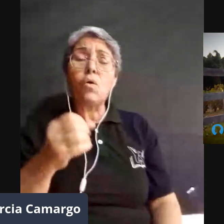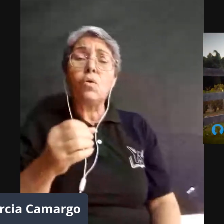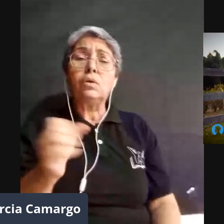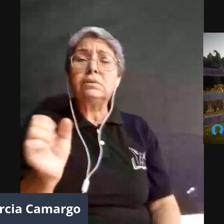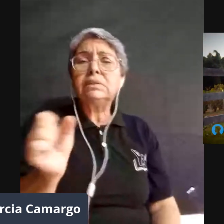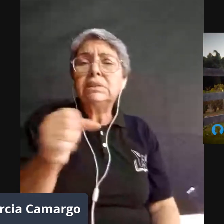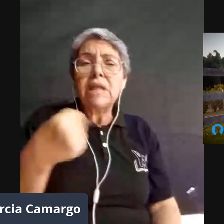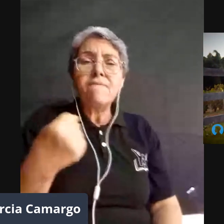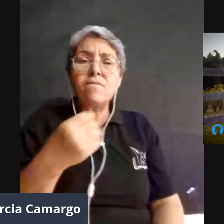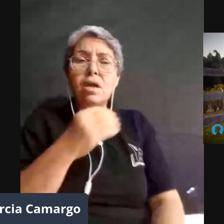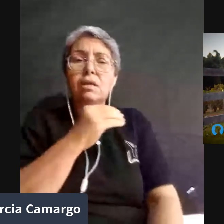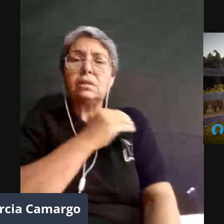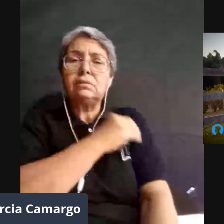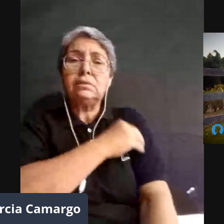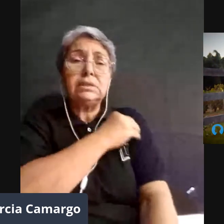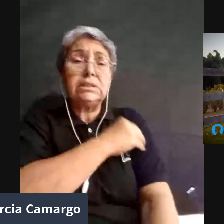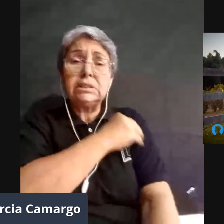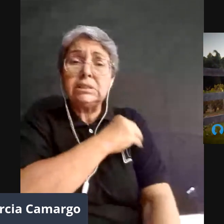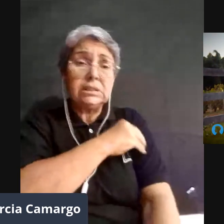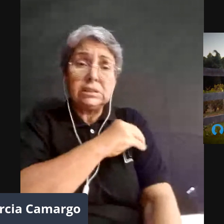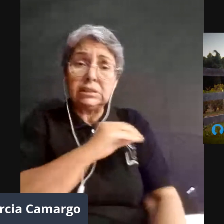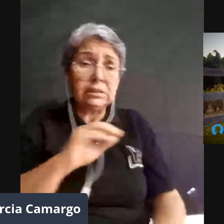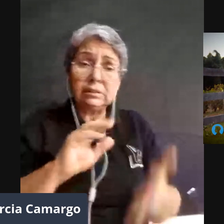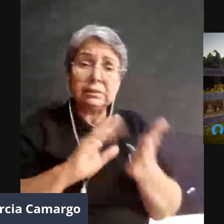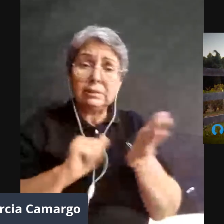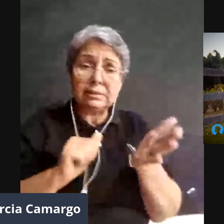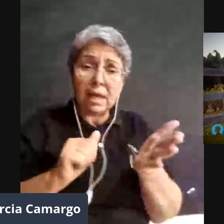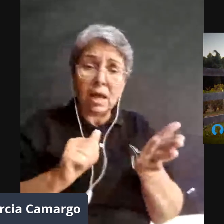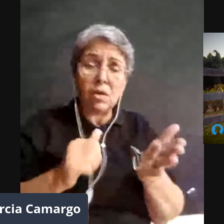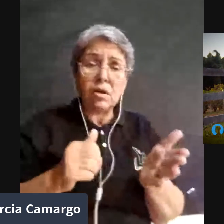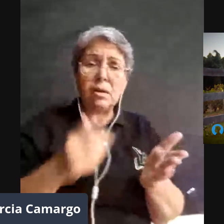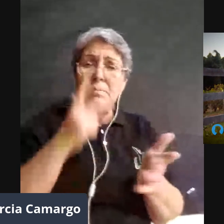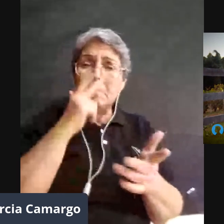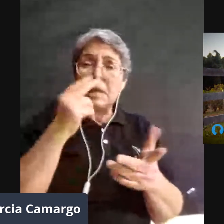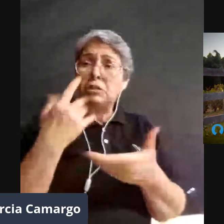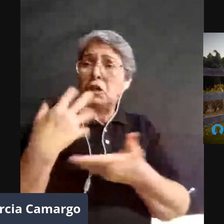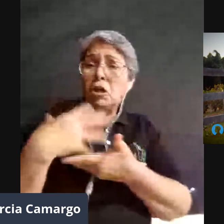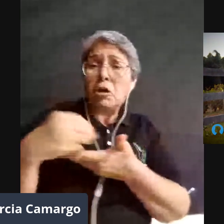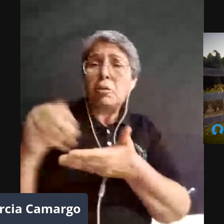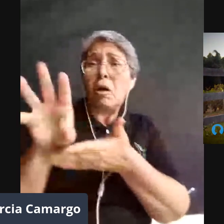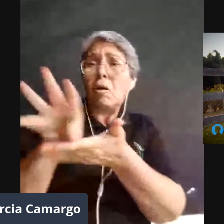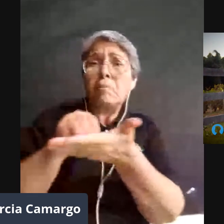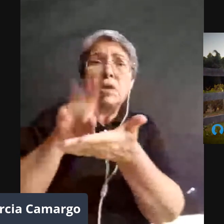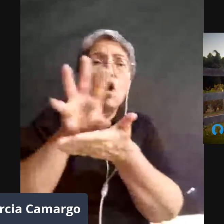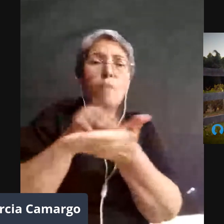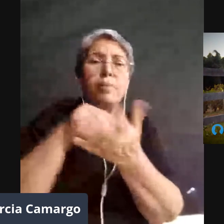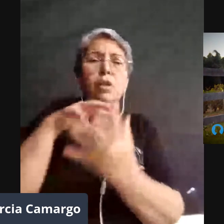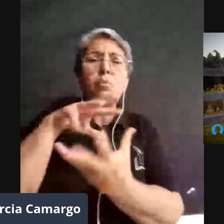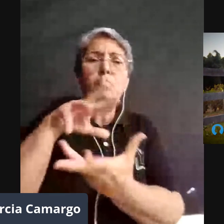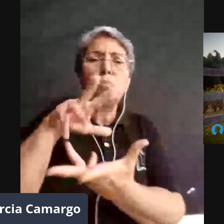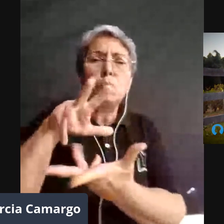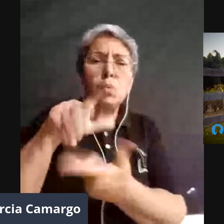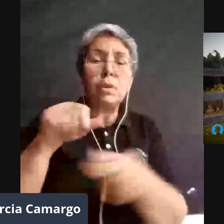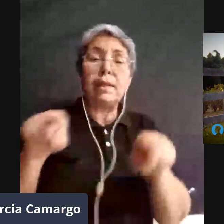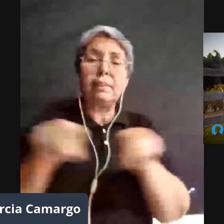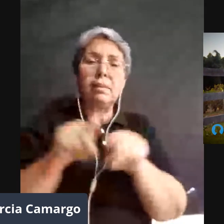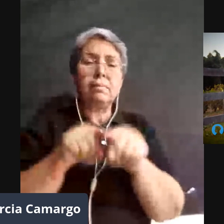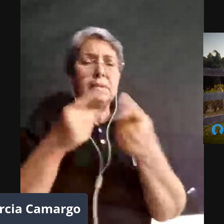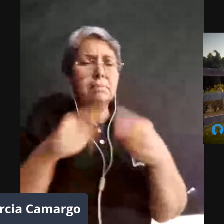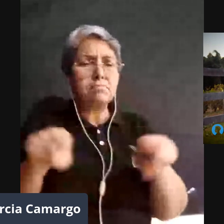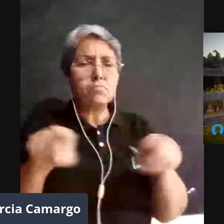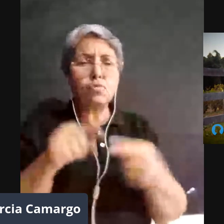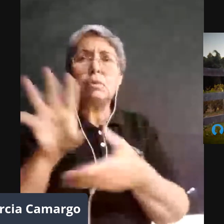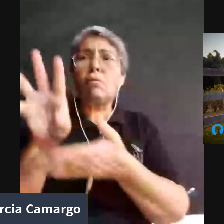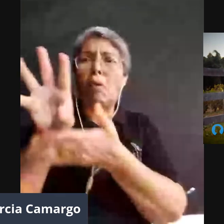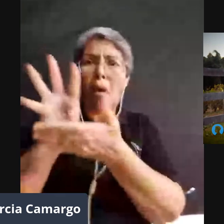ficar tão parecidos com as pessoas do mundo. Parece que a nossa música também tem que ser tão parecida. A forma como nós nos